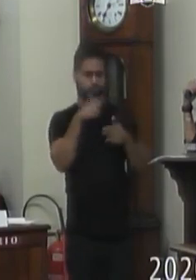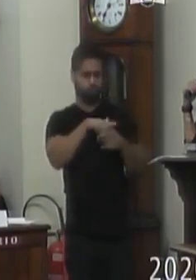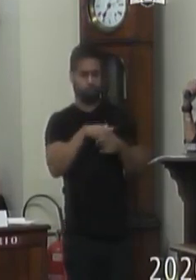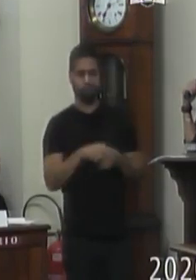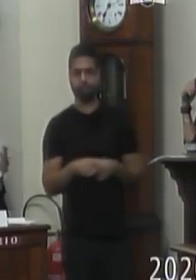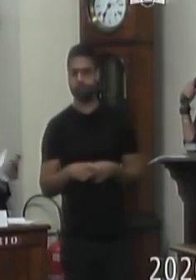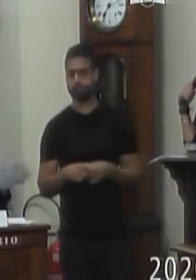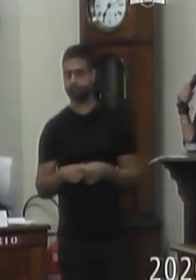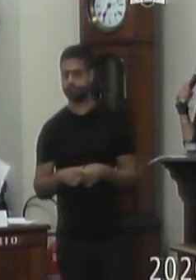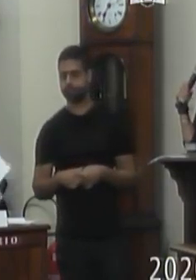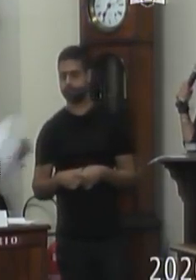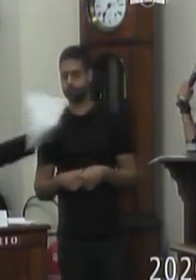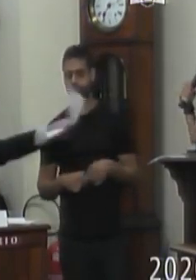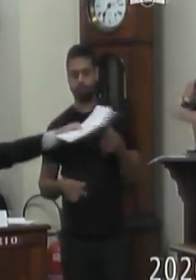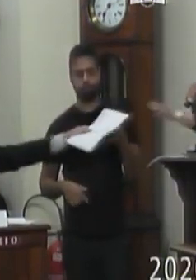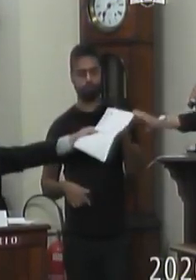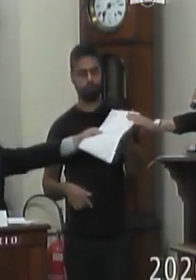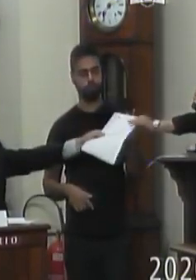novamente.